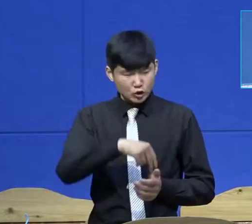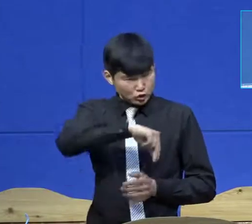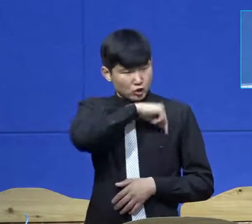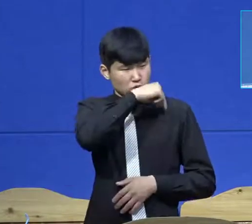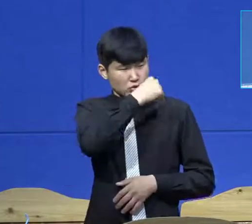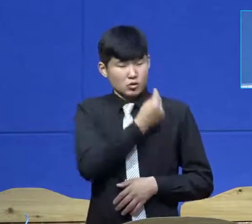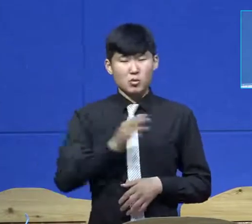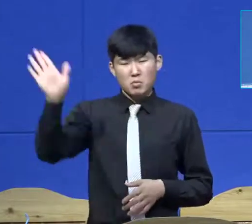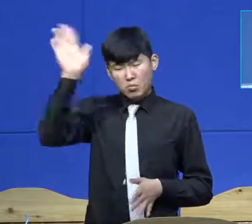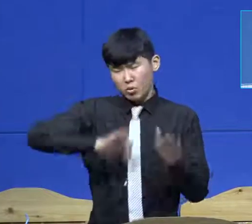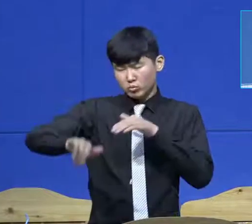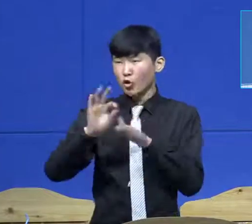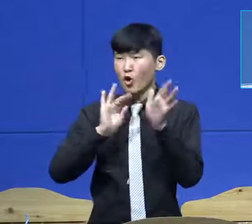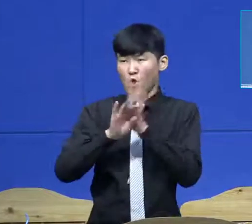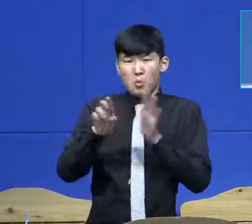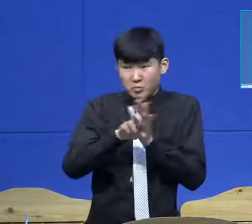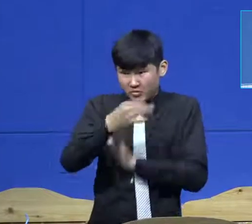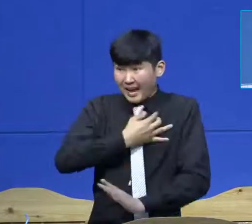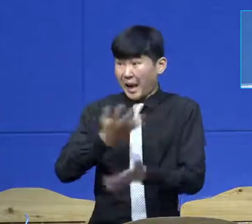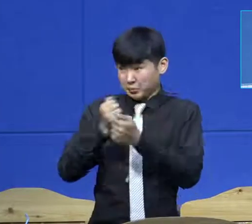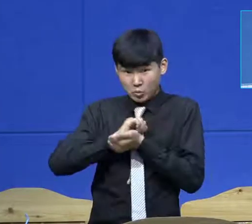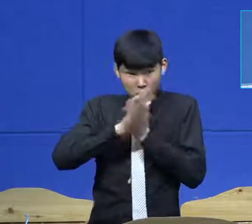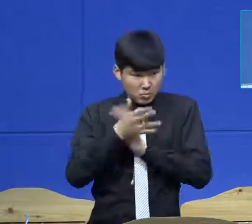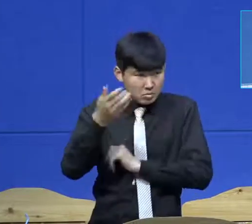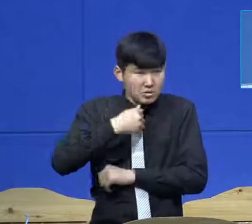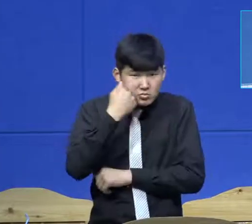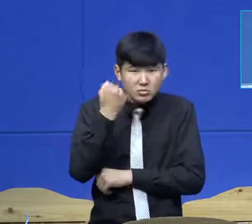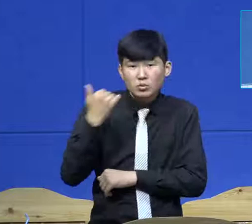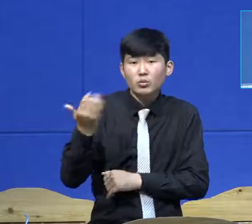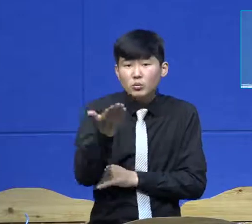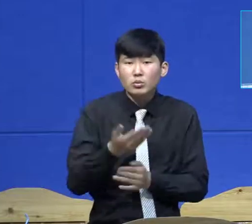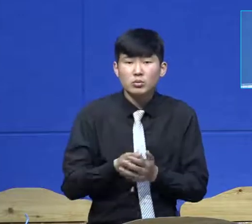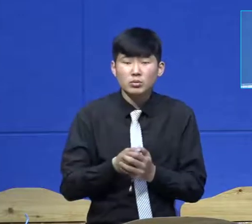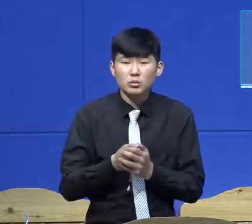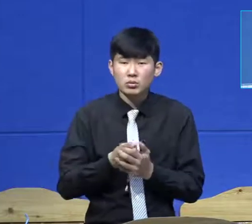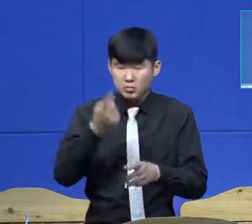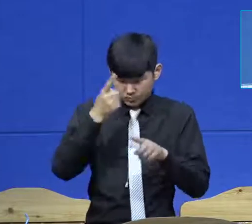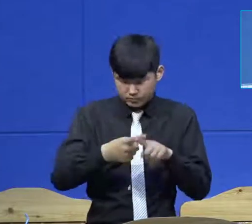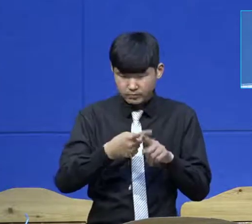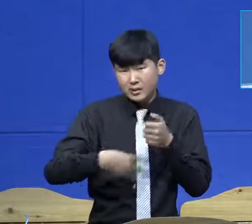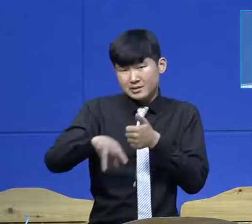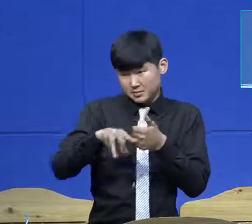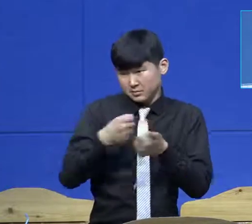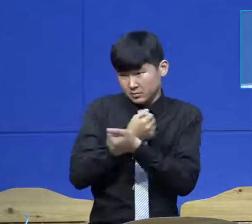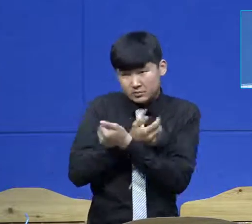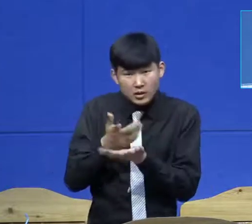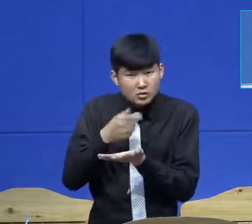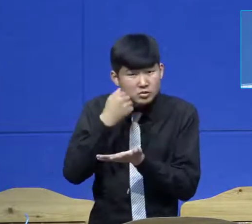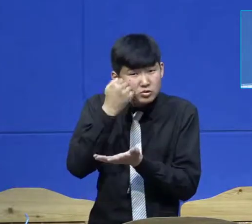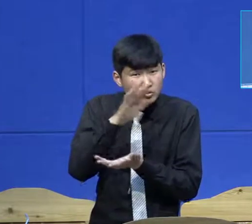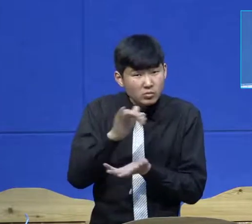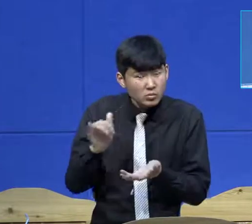зоригтойгоор мөнхийн усыг хаалгаар орж болохоор тэр итгэлийг авсан мөртлөө энэ ичхүртэй ичхэр зүйл үү? Мөн сайн мэдээ тараах энэ ичмэр зүйл